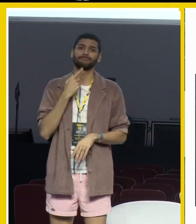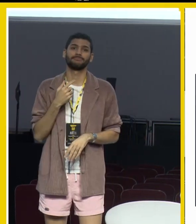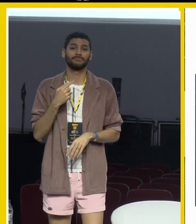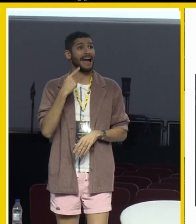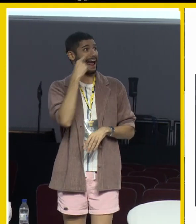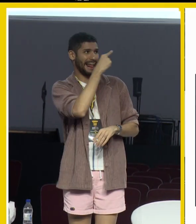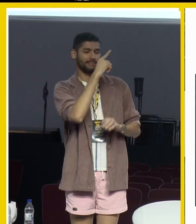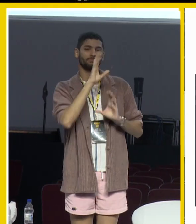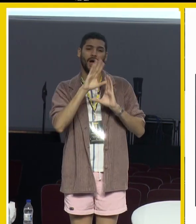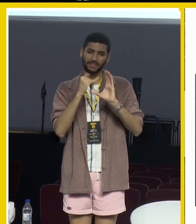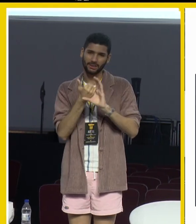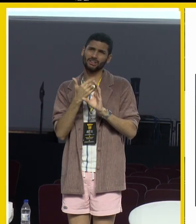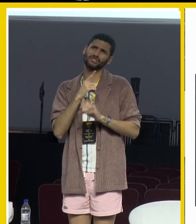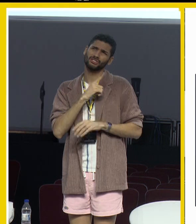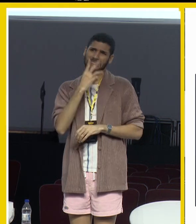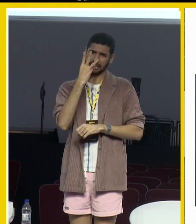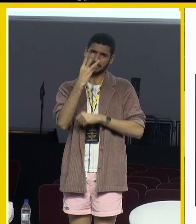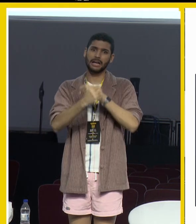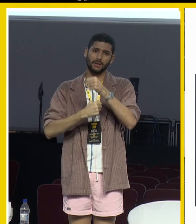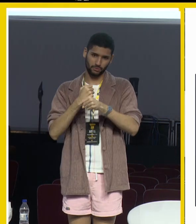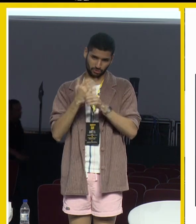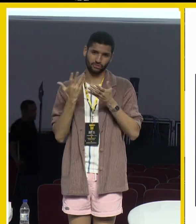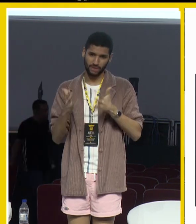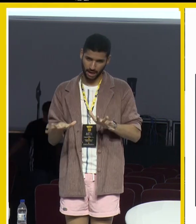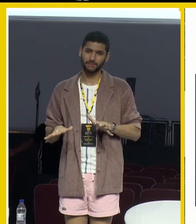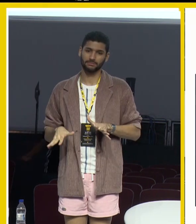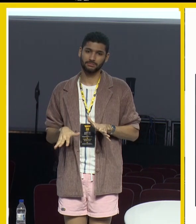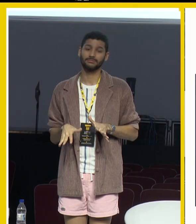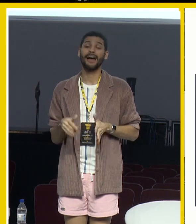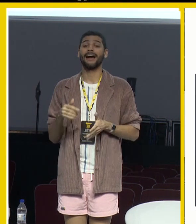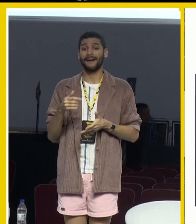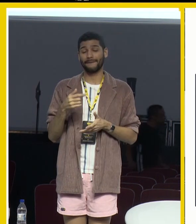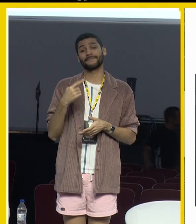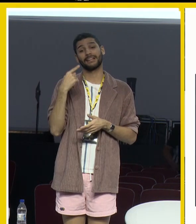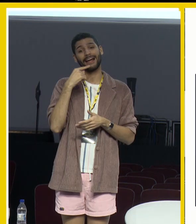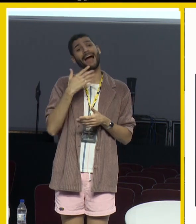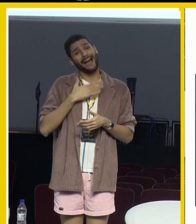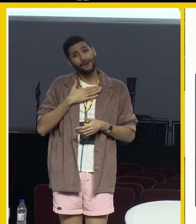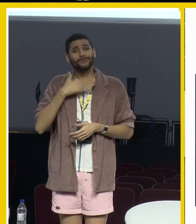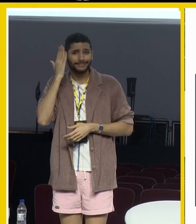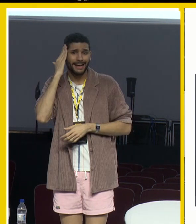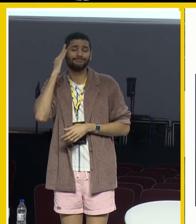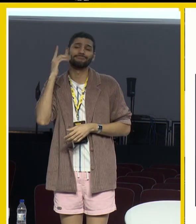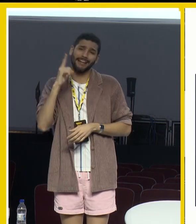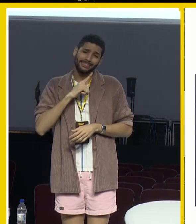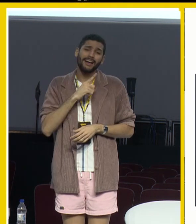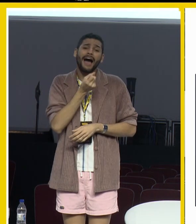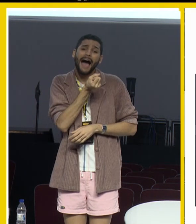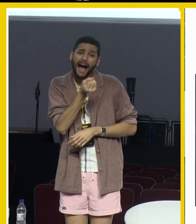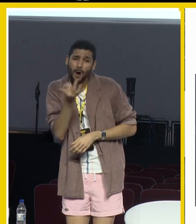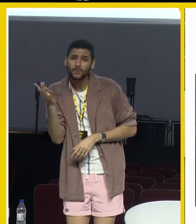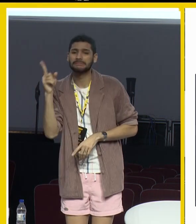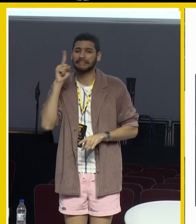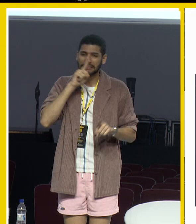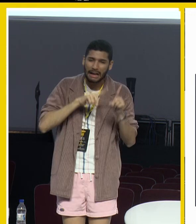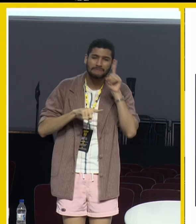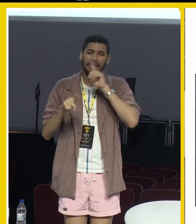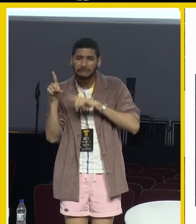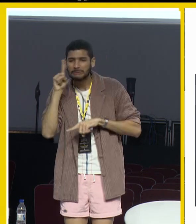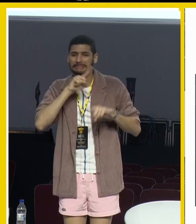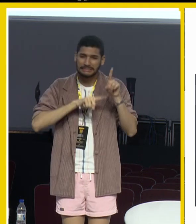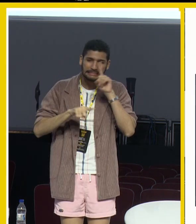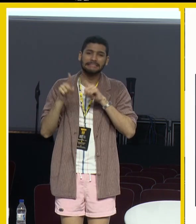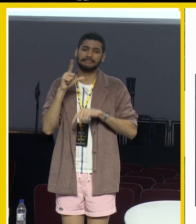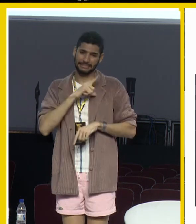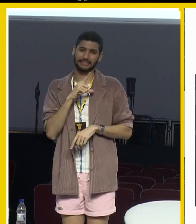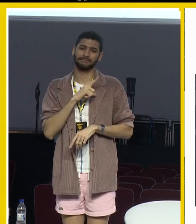conclusão foi uma pauta que eu sempre tive e aí comeu canal já com três anos eu sabia que tinha